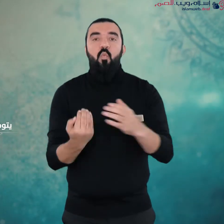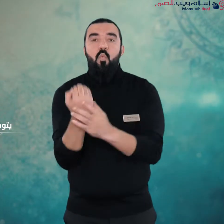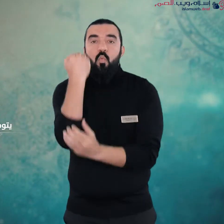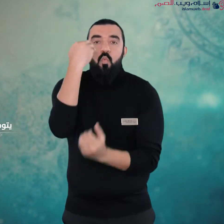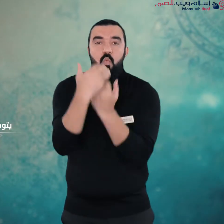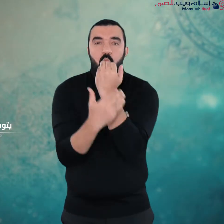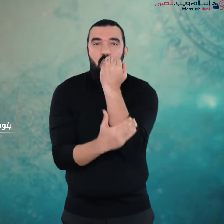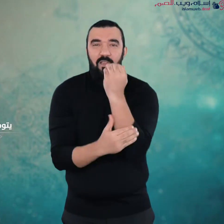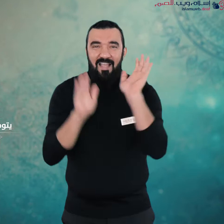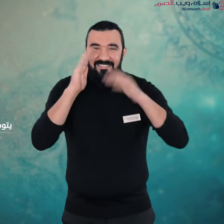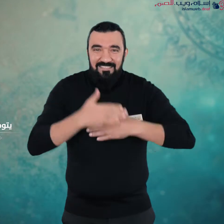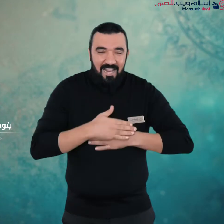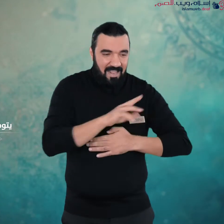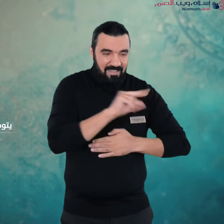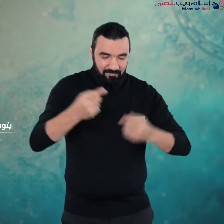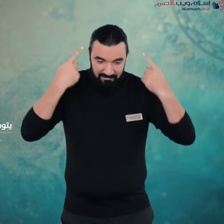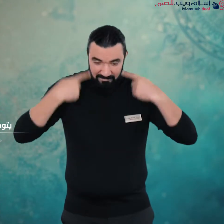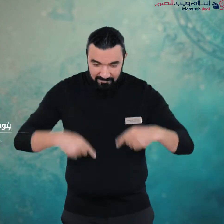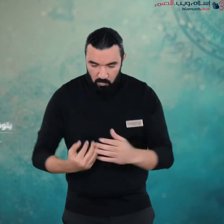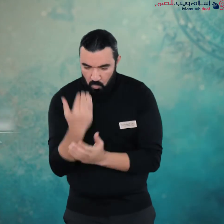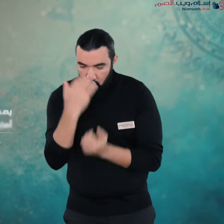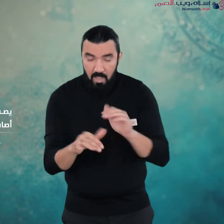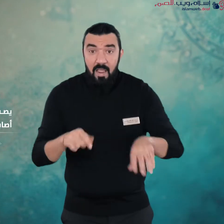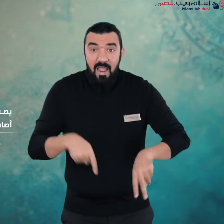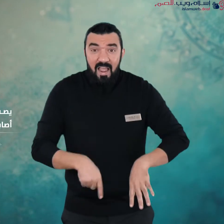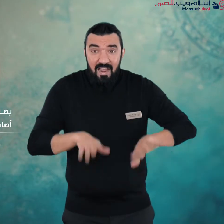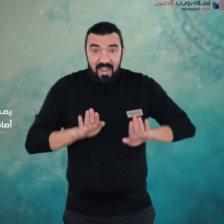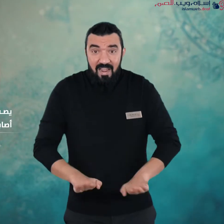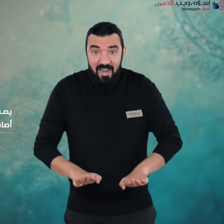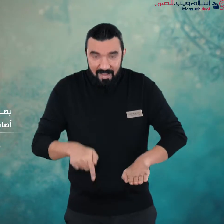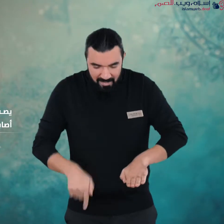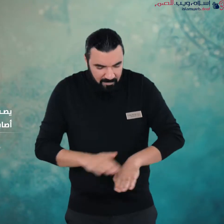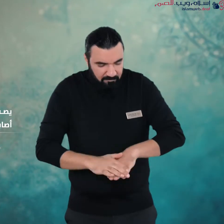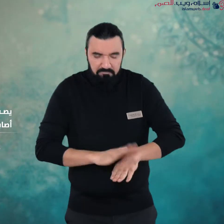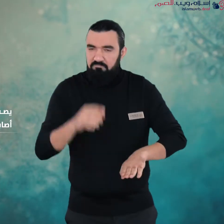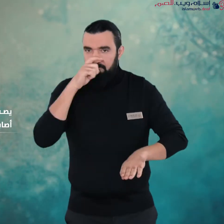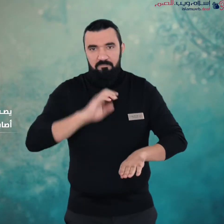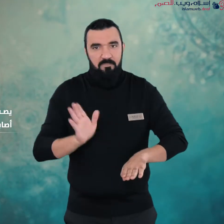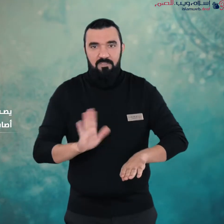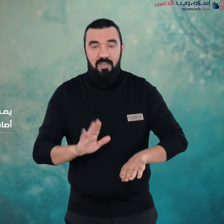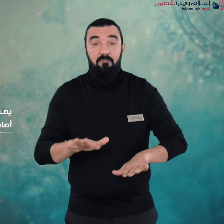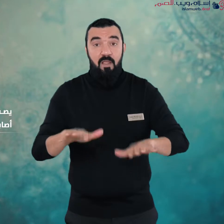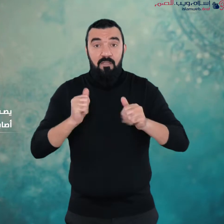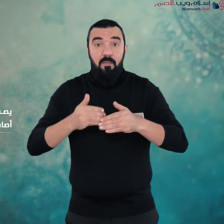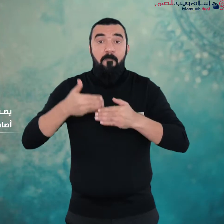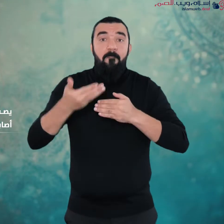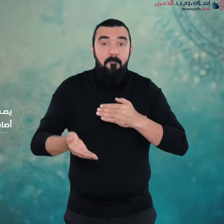يغسل قدميه يصب الماء على شعر رأسه ثلاث